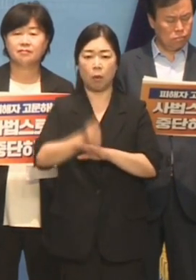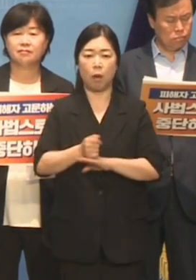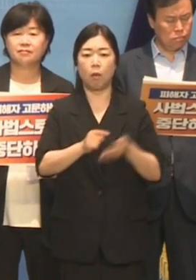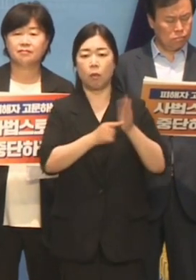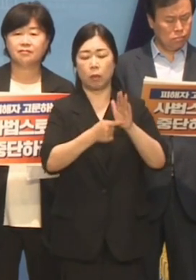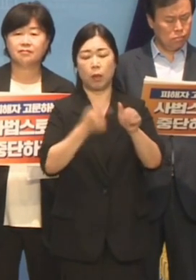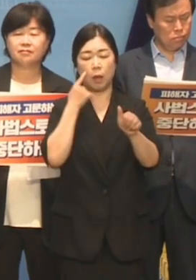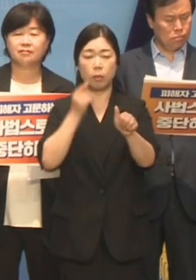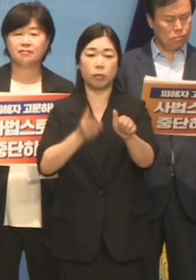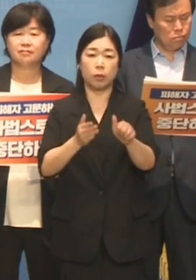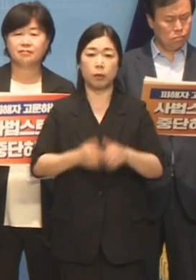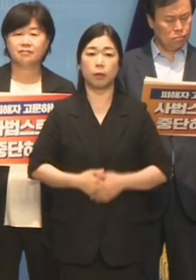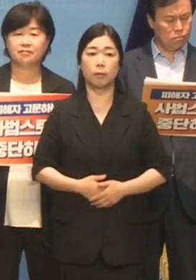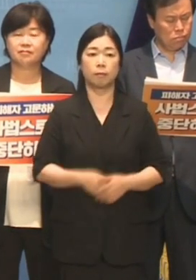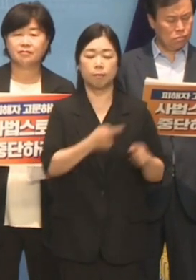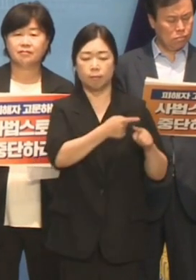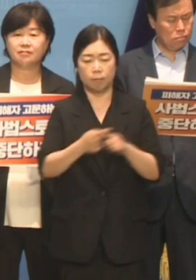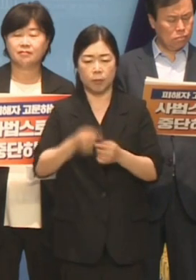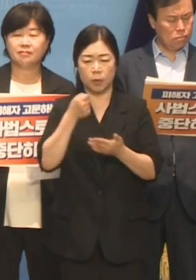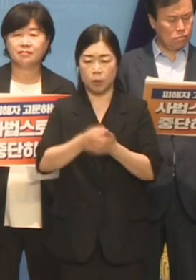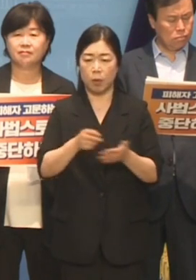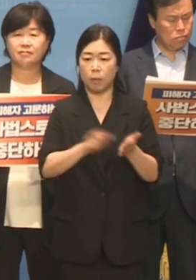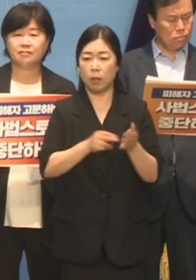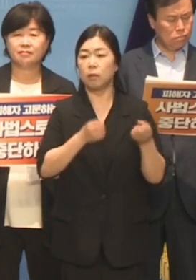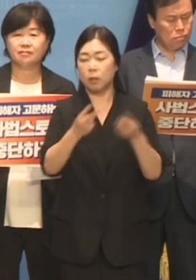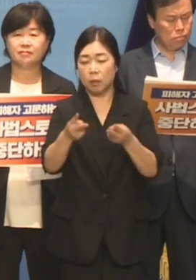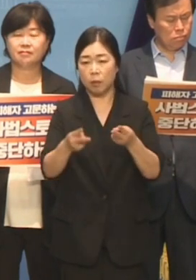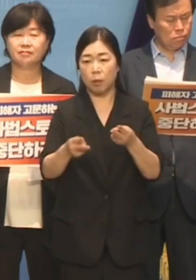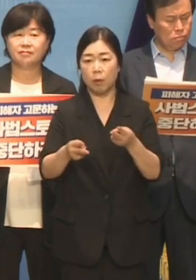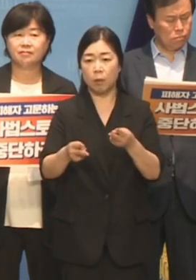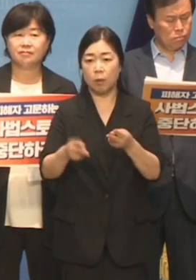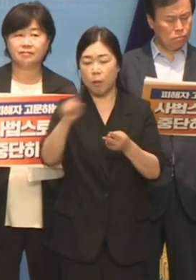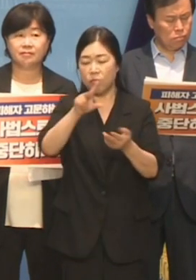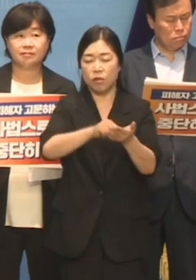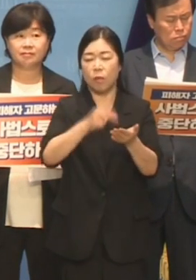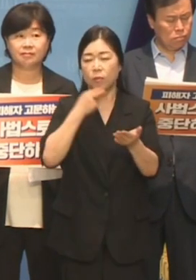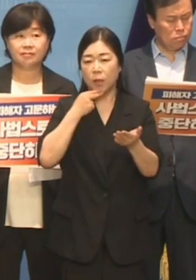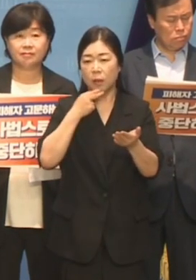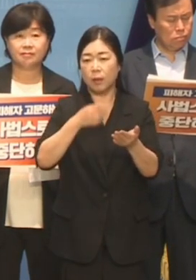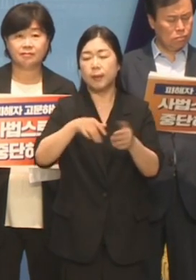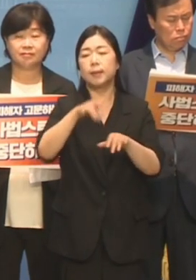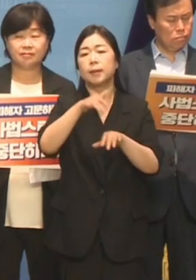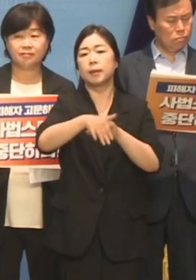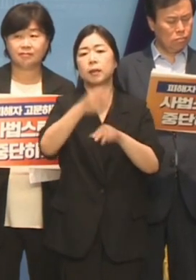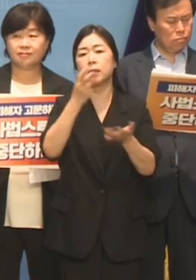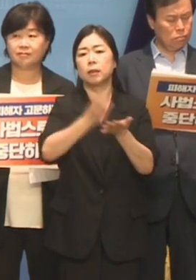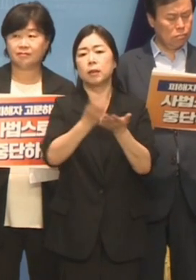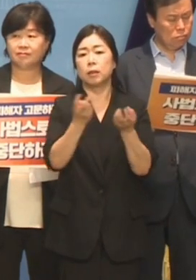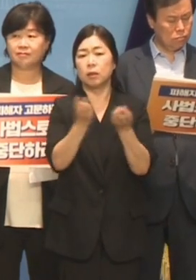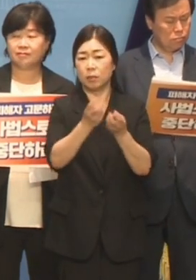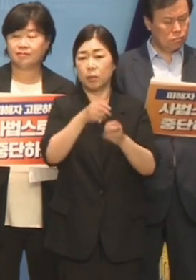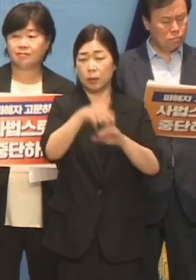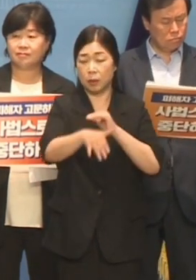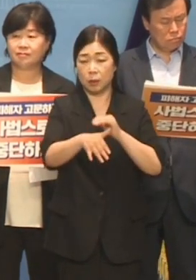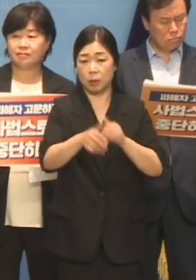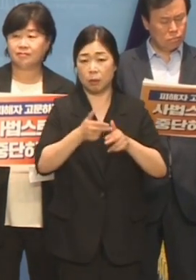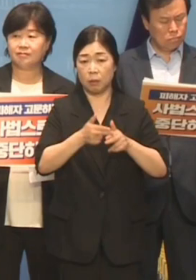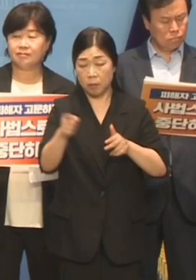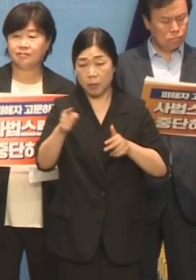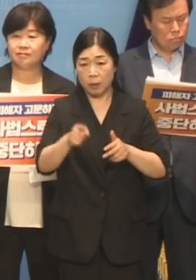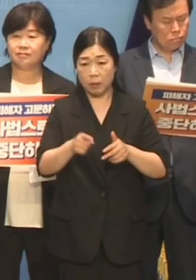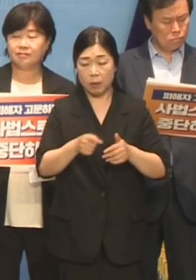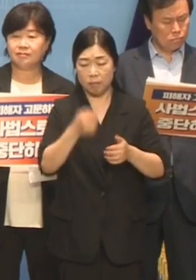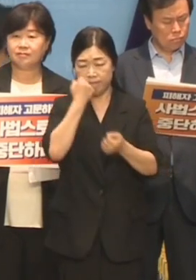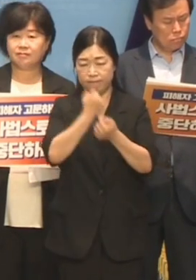공개하십시오. 일방적으로 밀어붙이고 아무 문제가 없다는 식의 전형적인 윤석열식 우격다짐